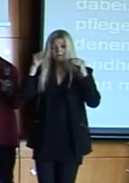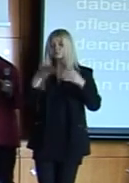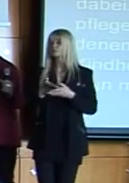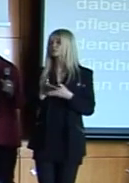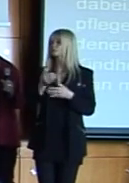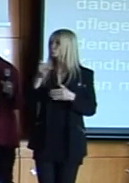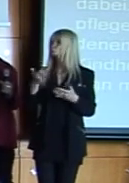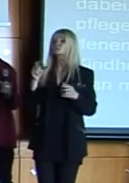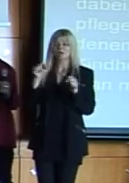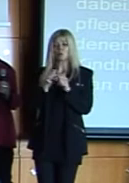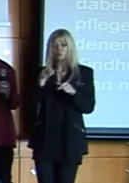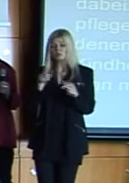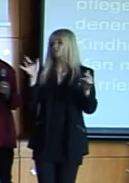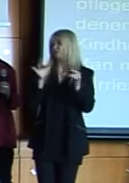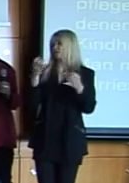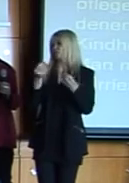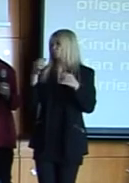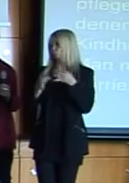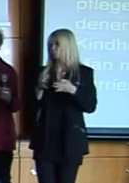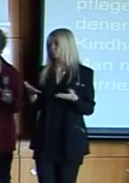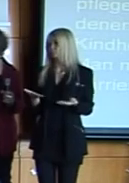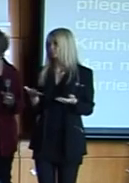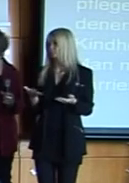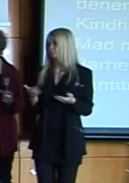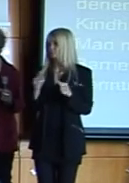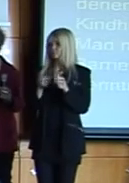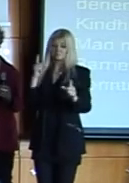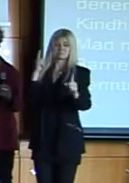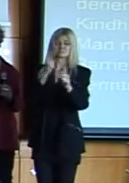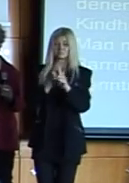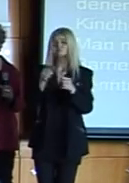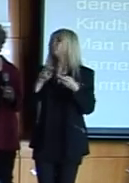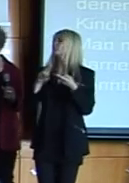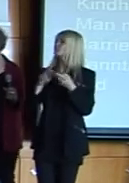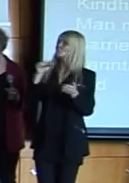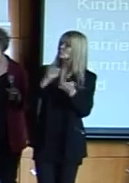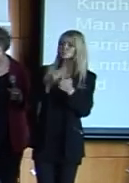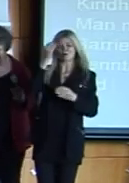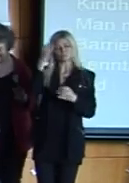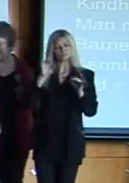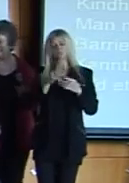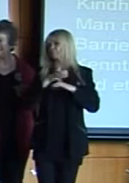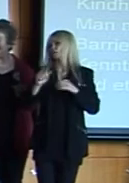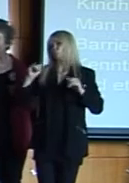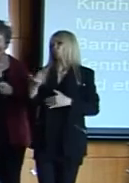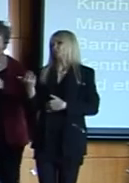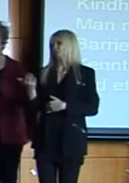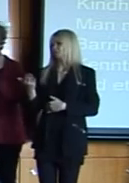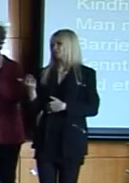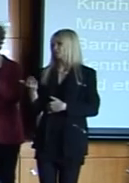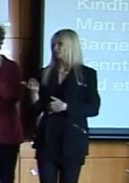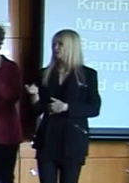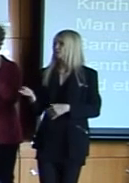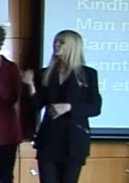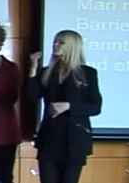etwas dazu tun, nämlich hingehen und mittun und aufmerksam machen.